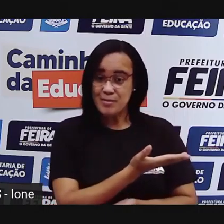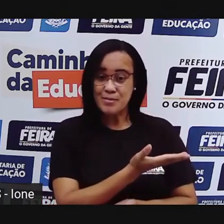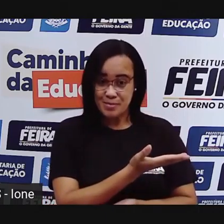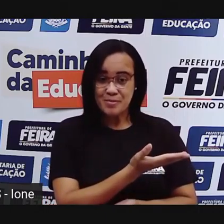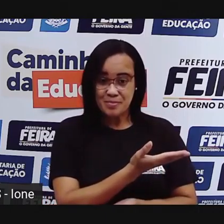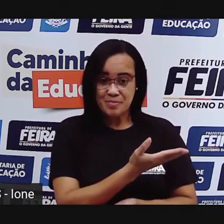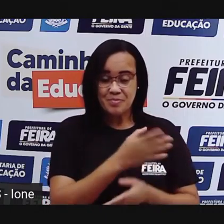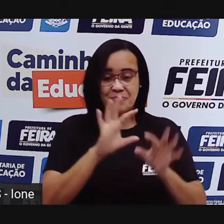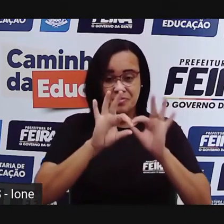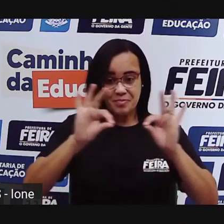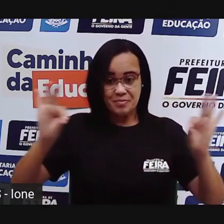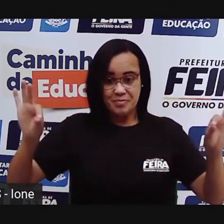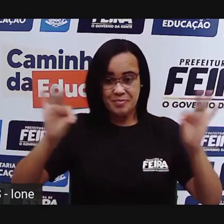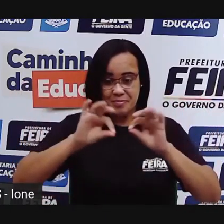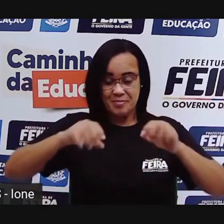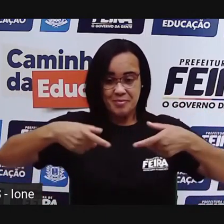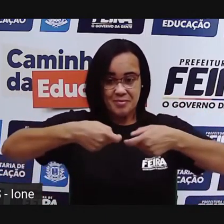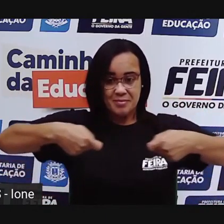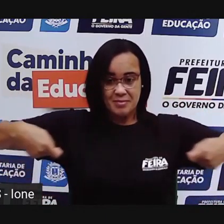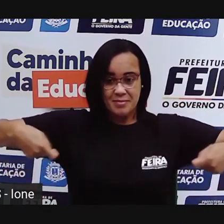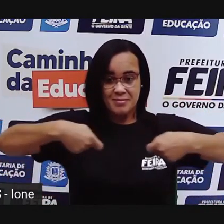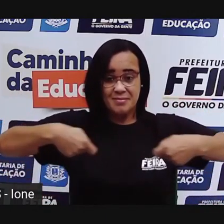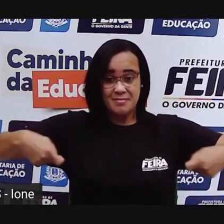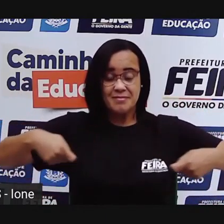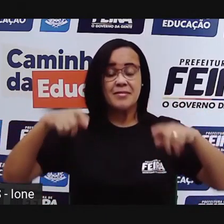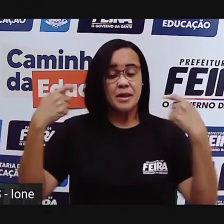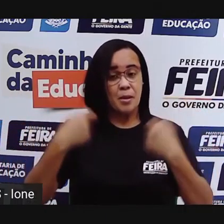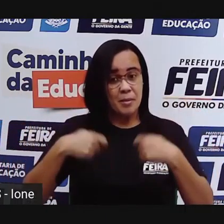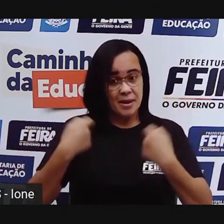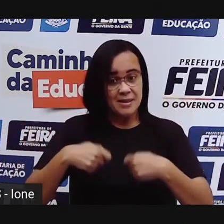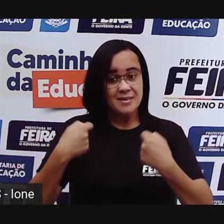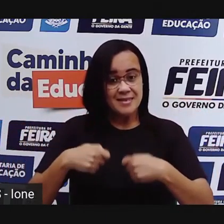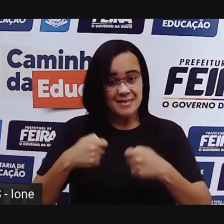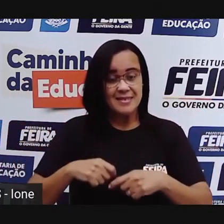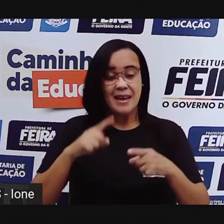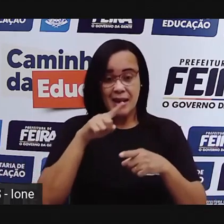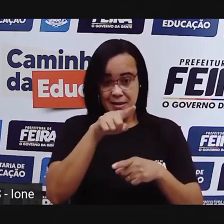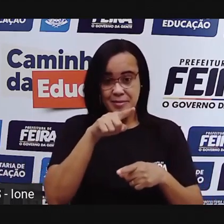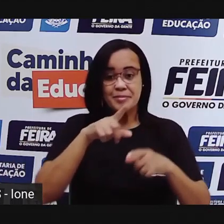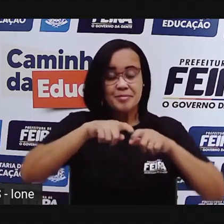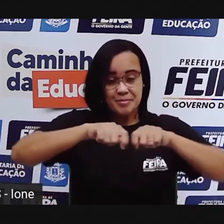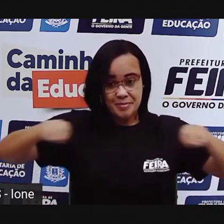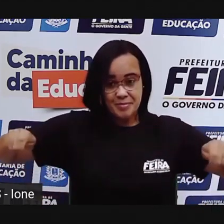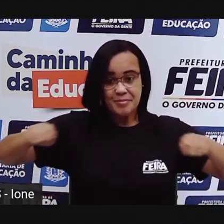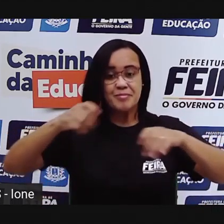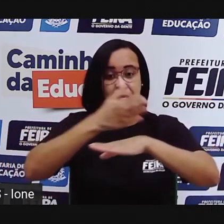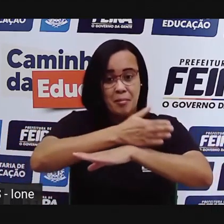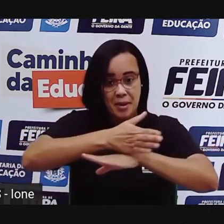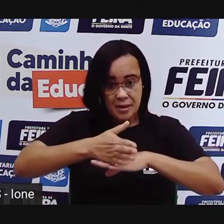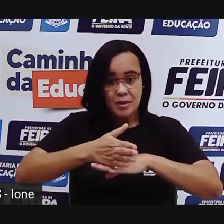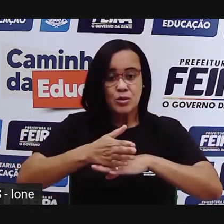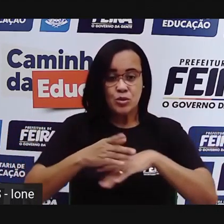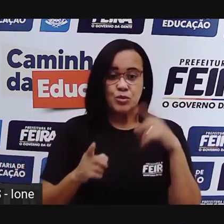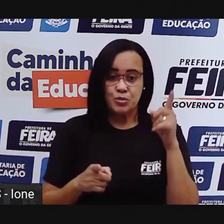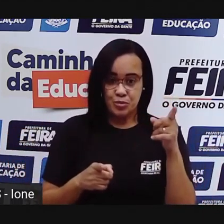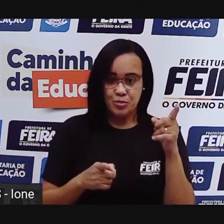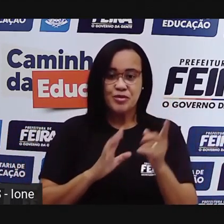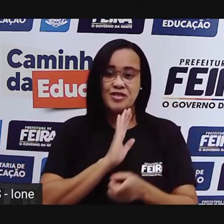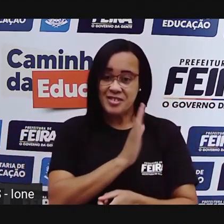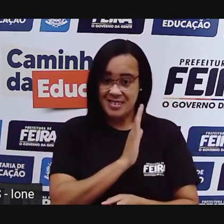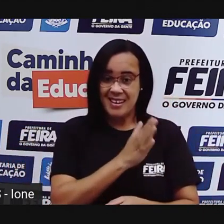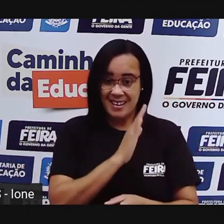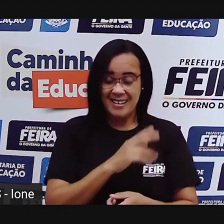é feita com cordão. Então vamos precisar de cordão, meninada. Olha, eu tenho aqui o meu cordão.